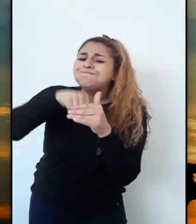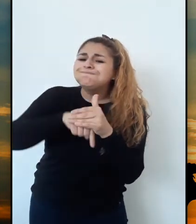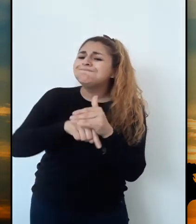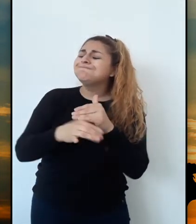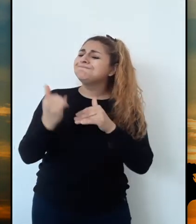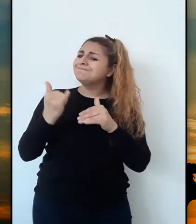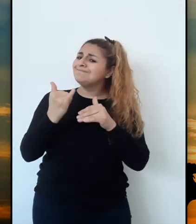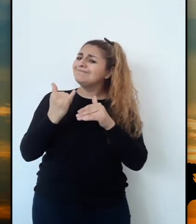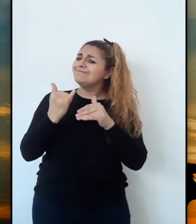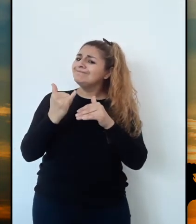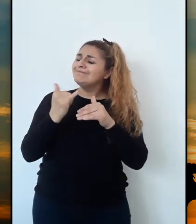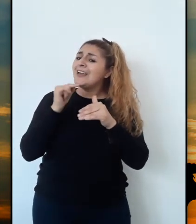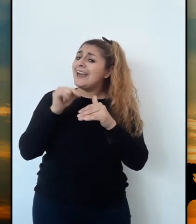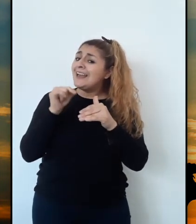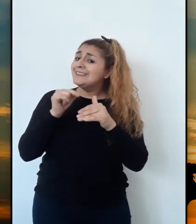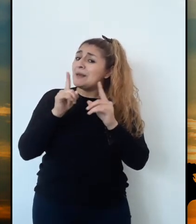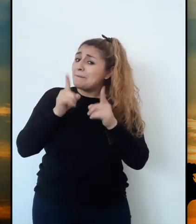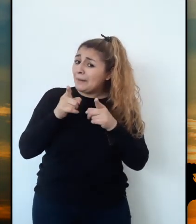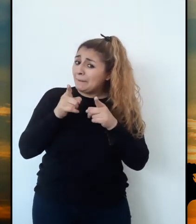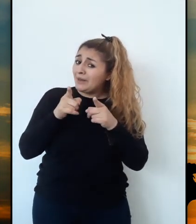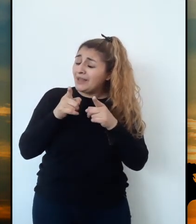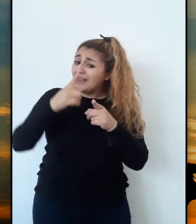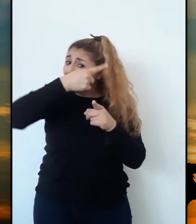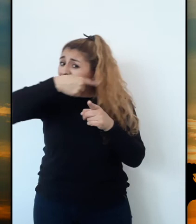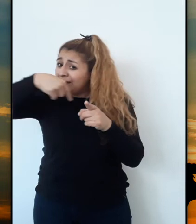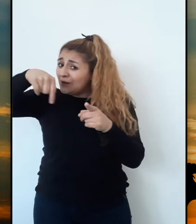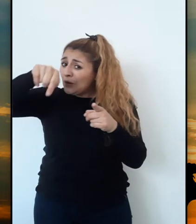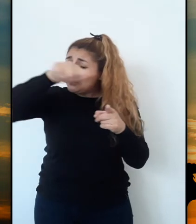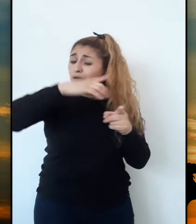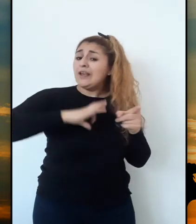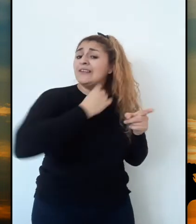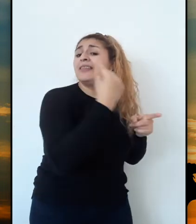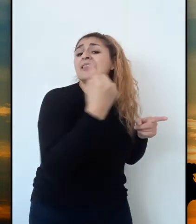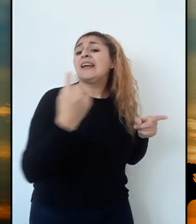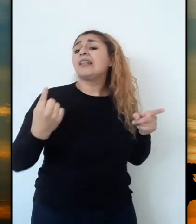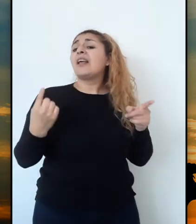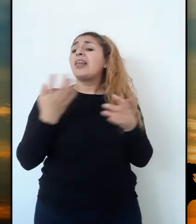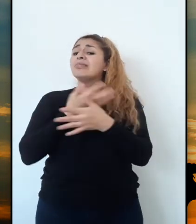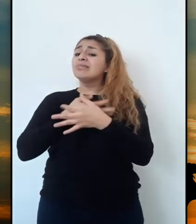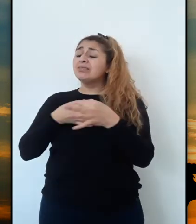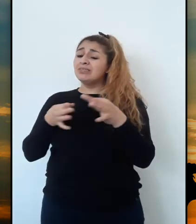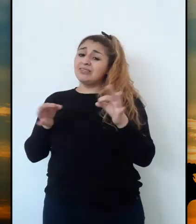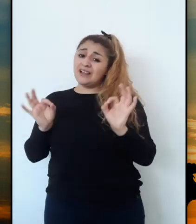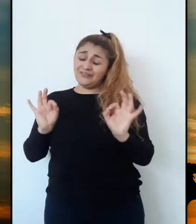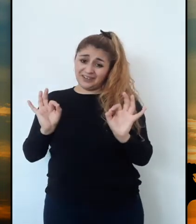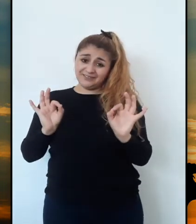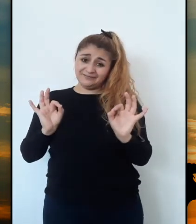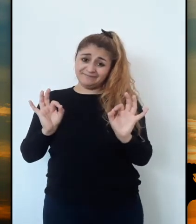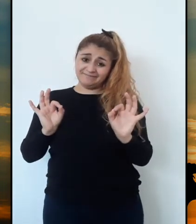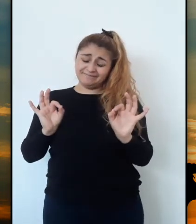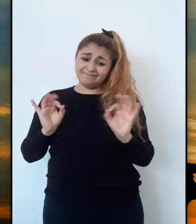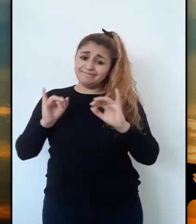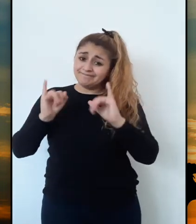accompli, este acto de justicia que Dios cumplió sur son fils, sobre su hijo, est